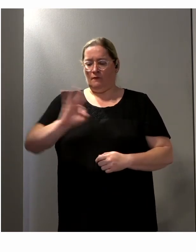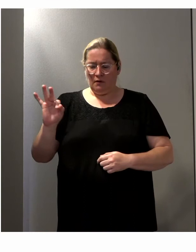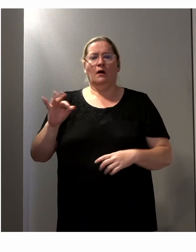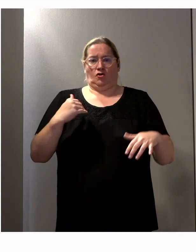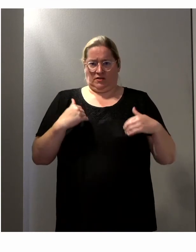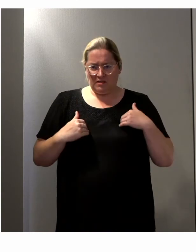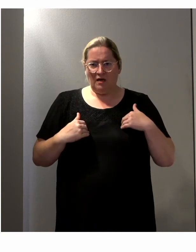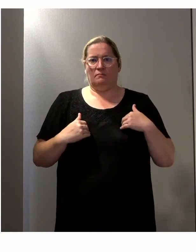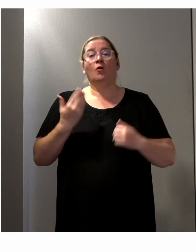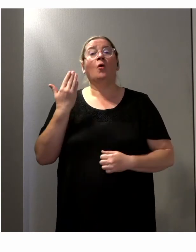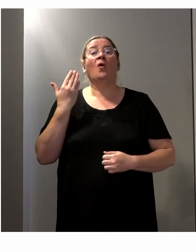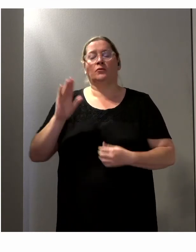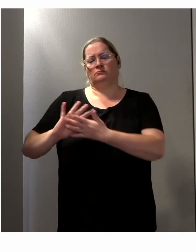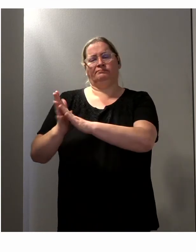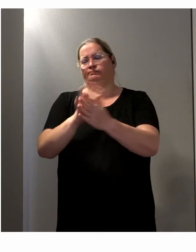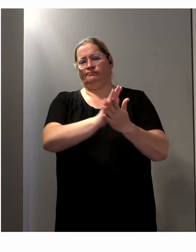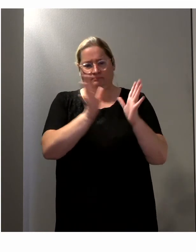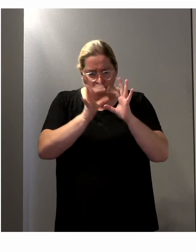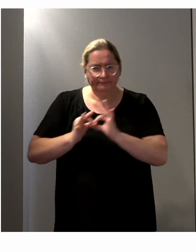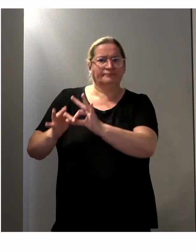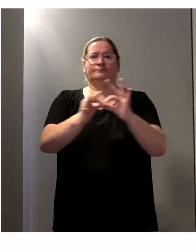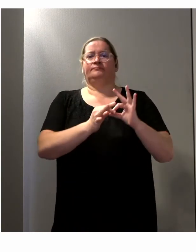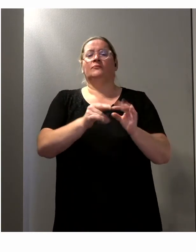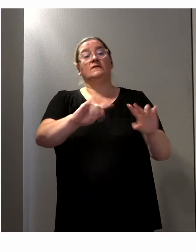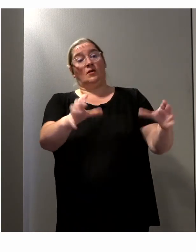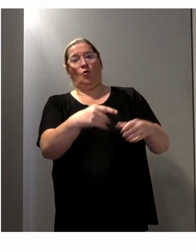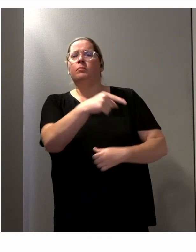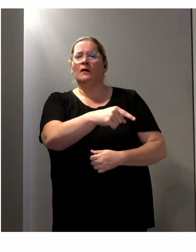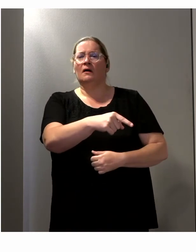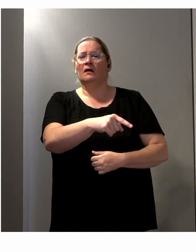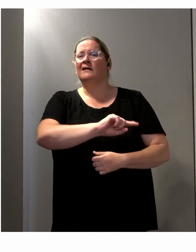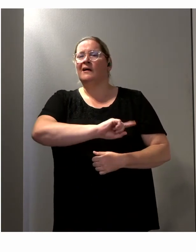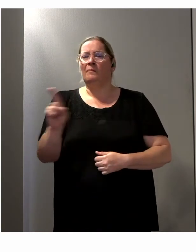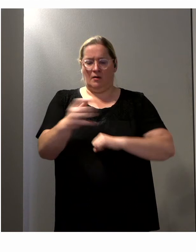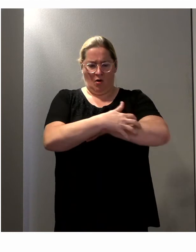mouvement avec plusieurs organisations, ni pauvres ni soumis, qui déjà